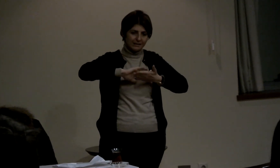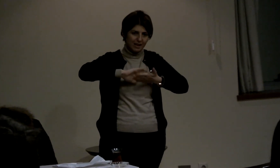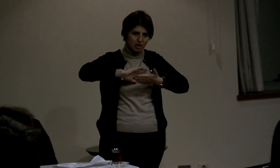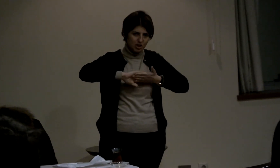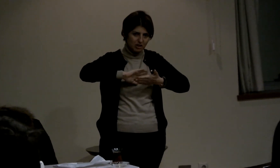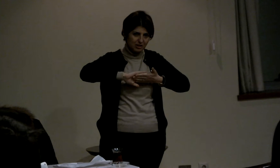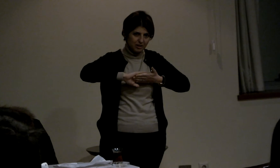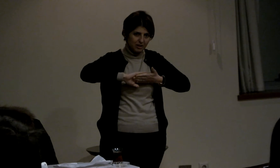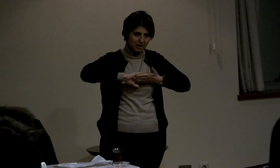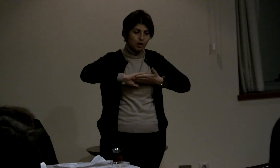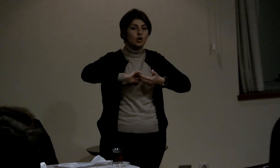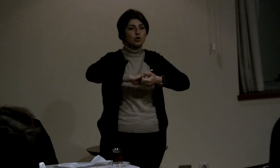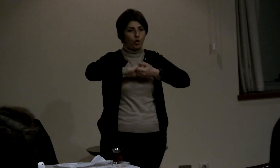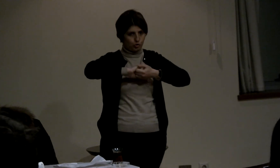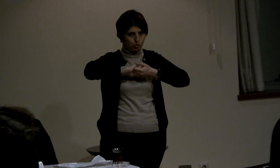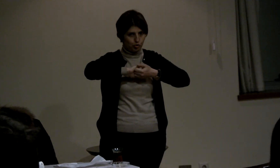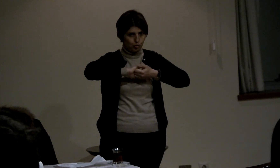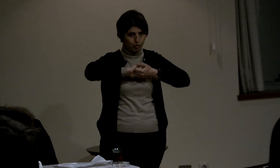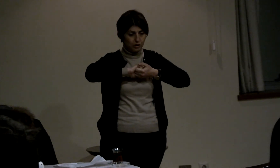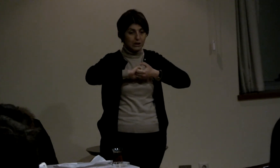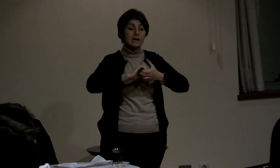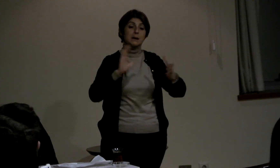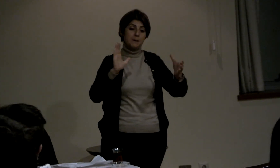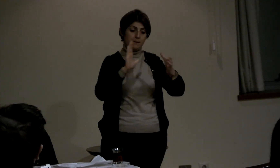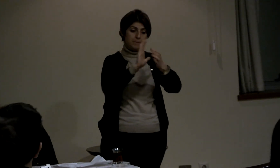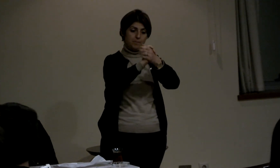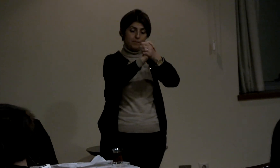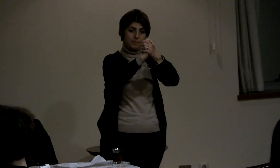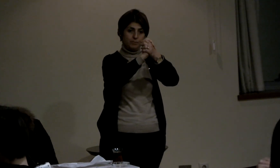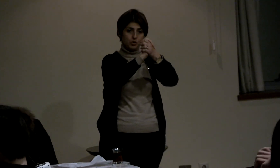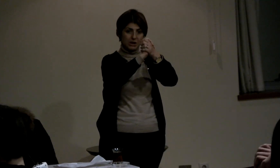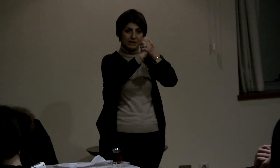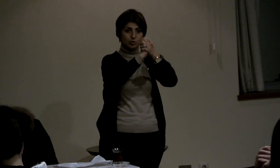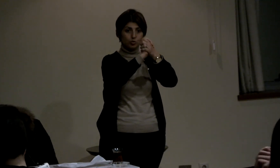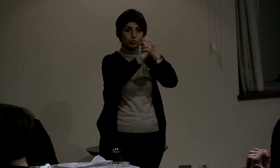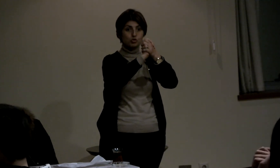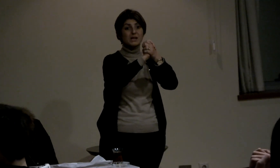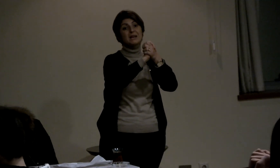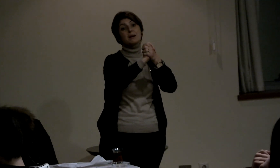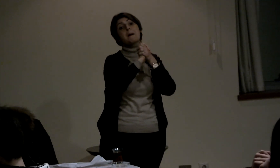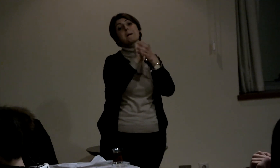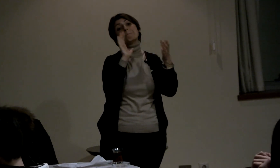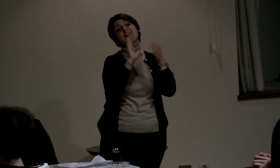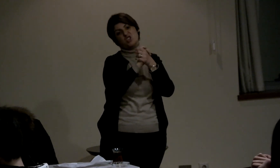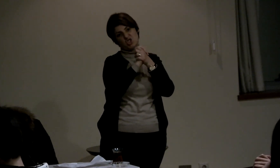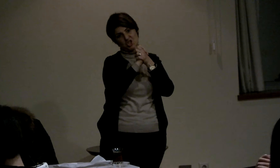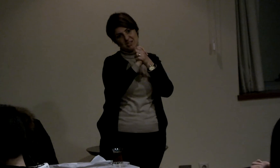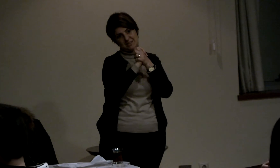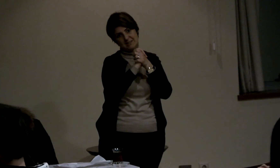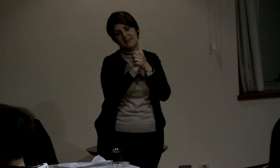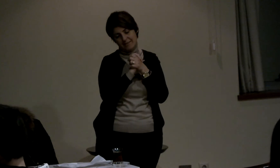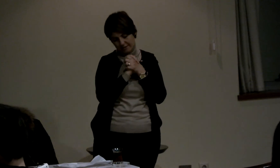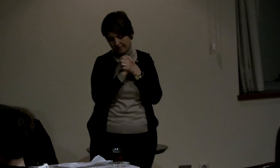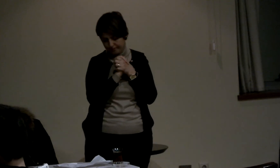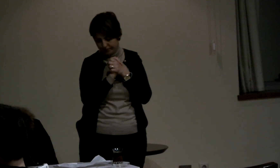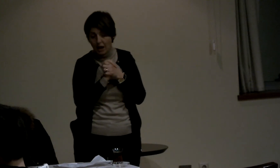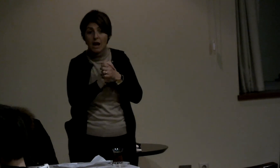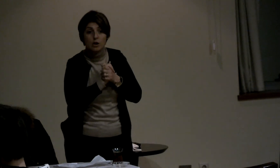Arkadaş. Dost. Bu şekilde tuttuğumuzda barış. Evet.